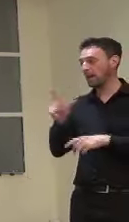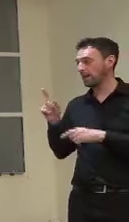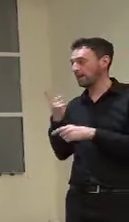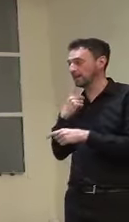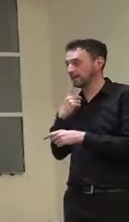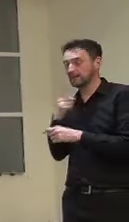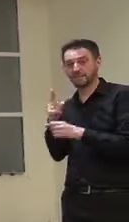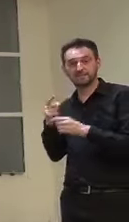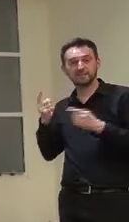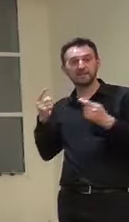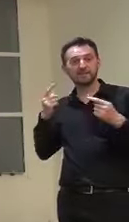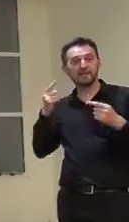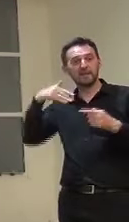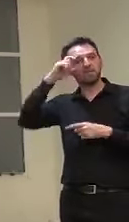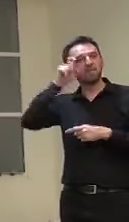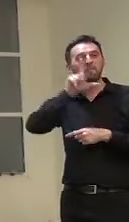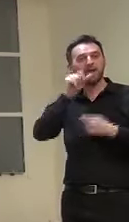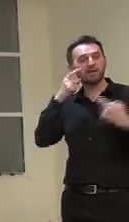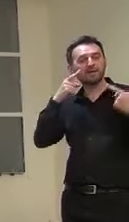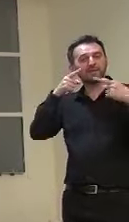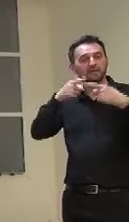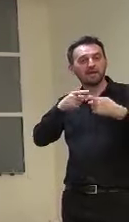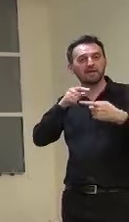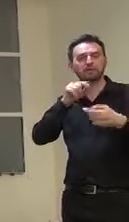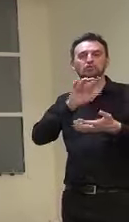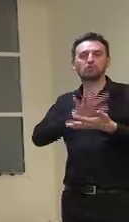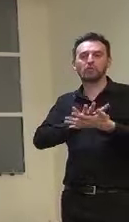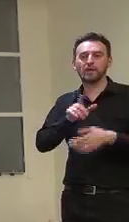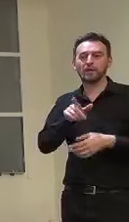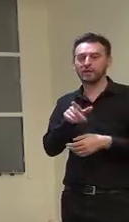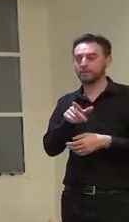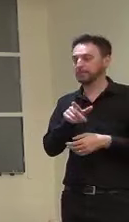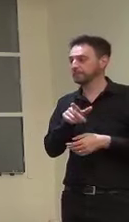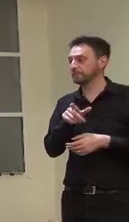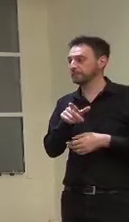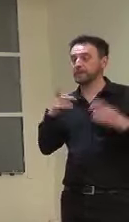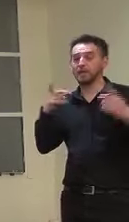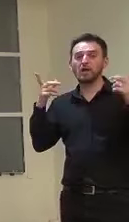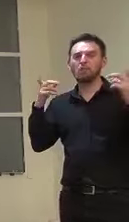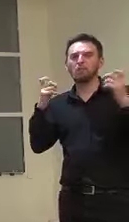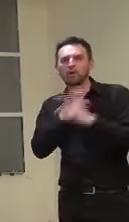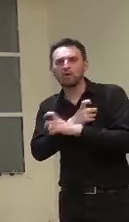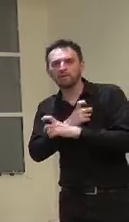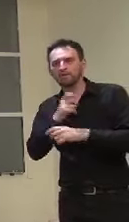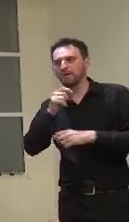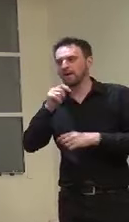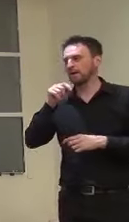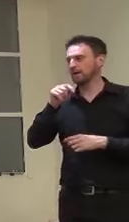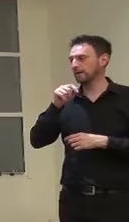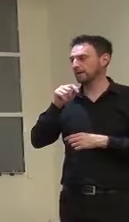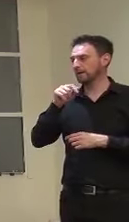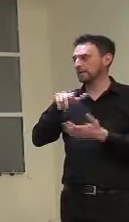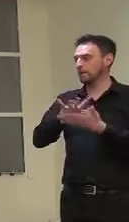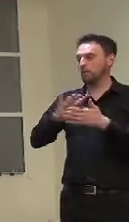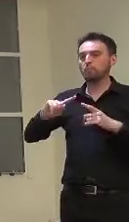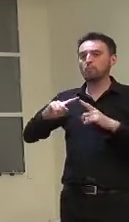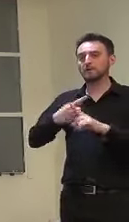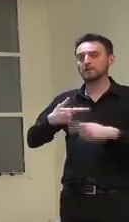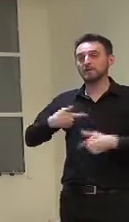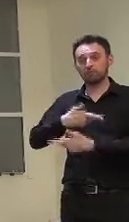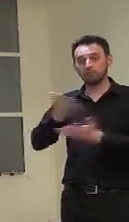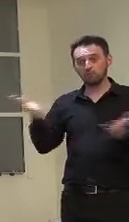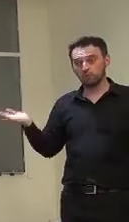de meta en relación a a problematizar que esto de las políticas públicas